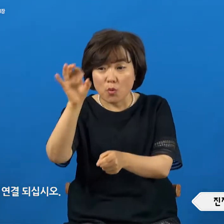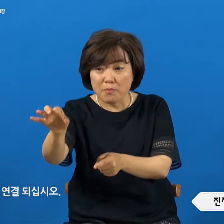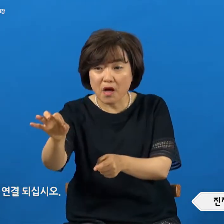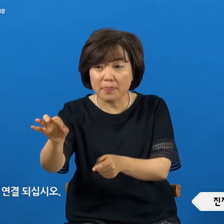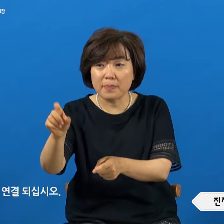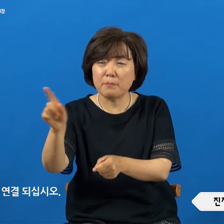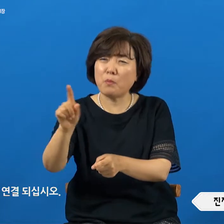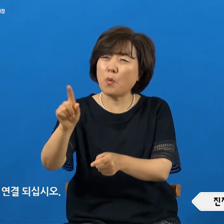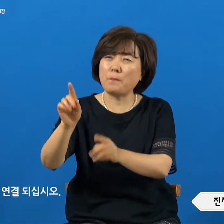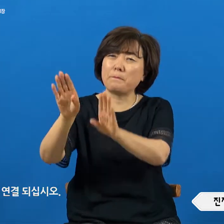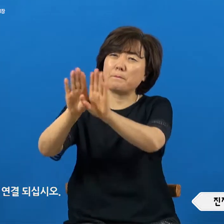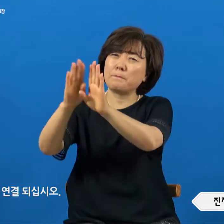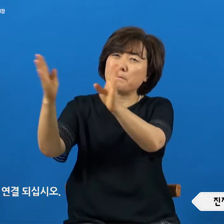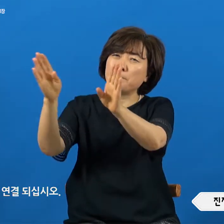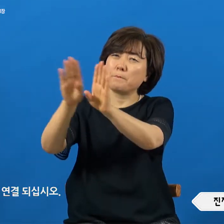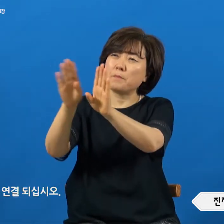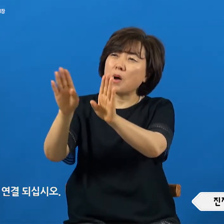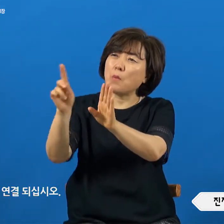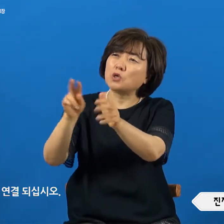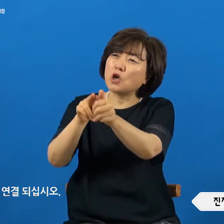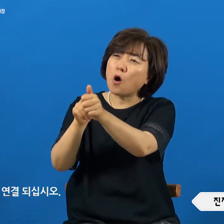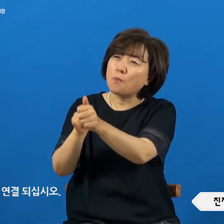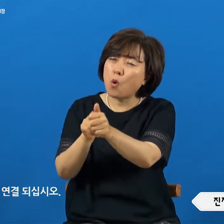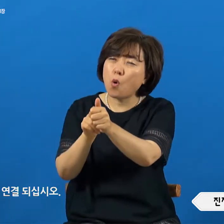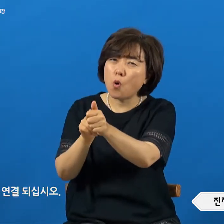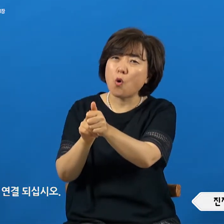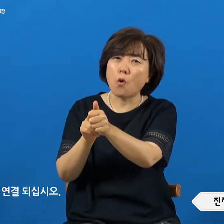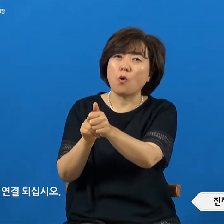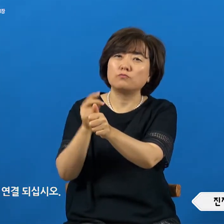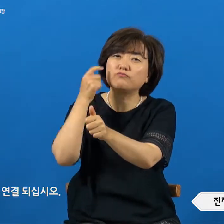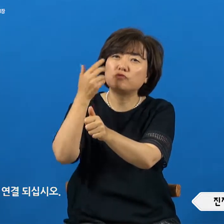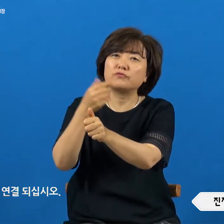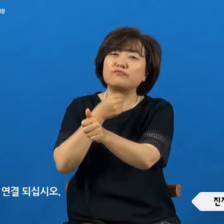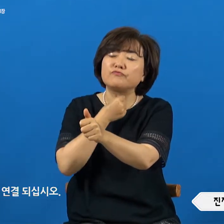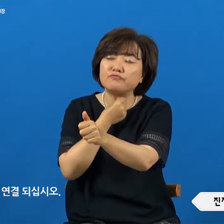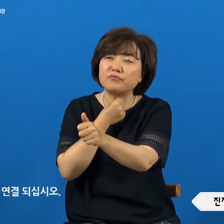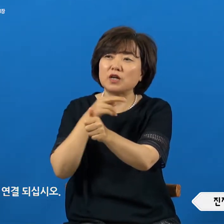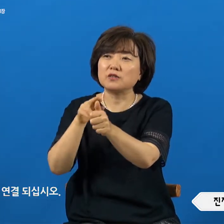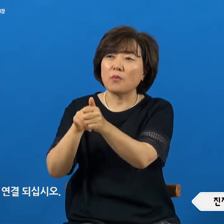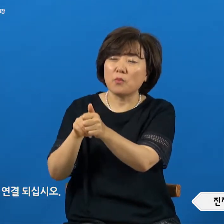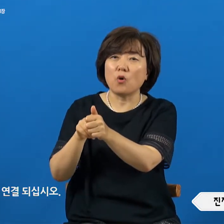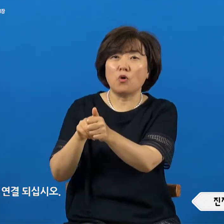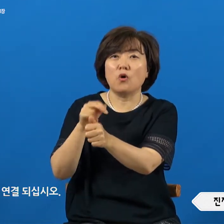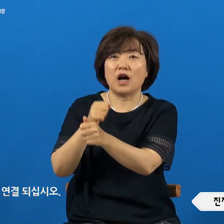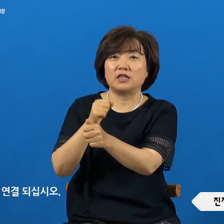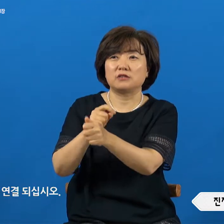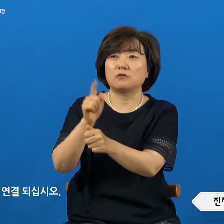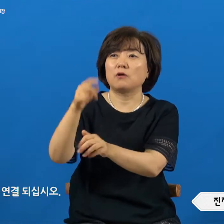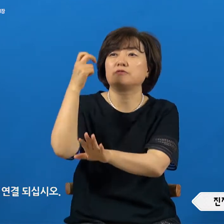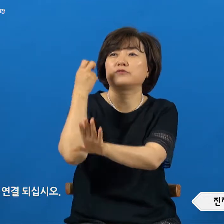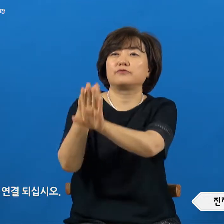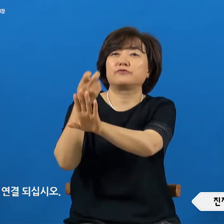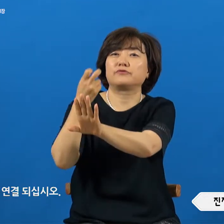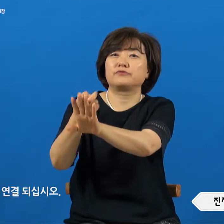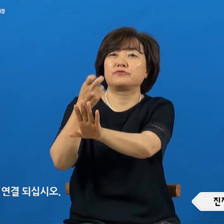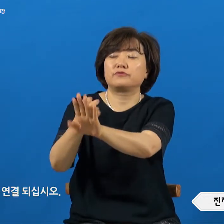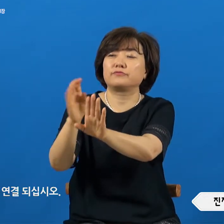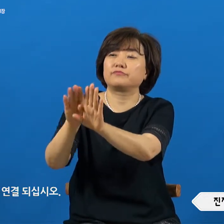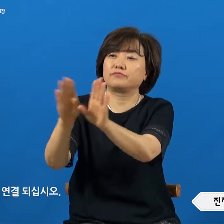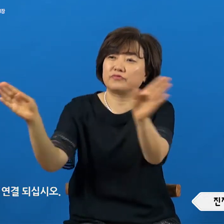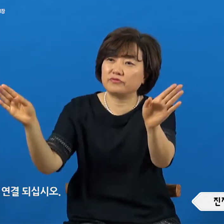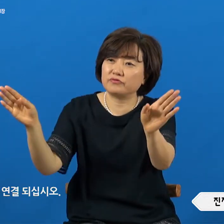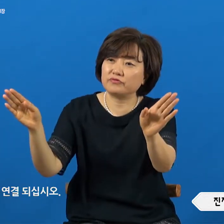두드려 보십시오. 인포메이션을 받아 보십시오. 한번 참석해 보십시오. 먼저 전화해